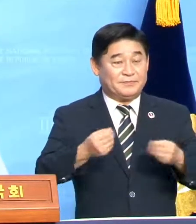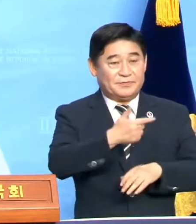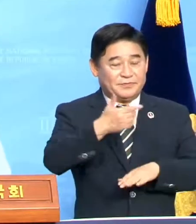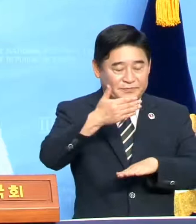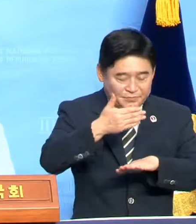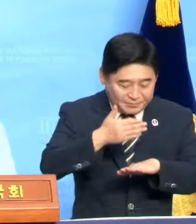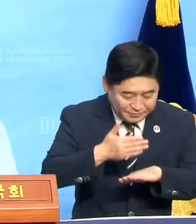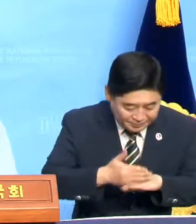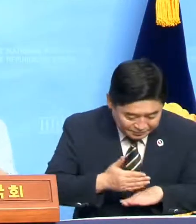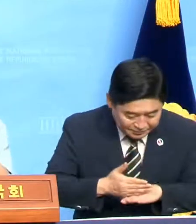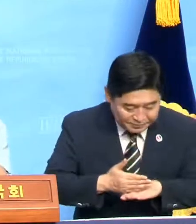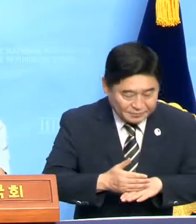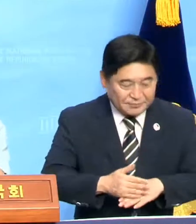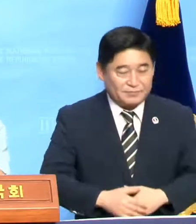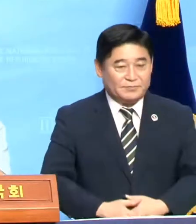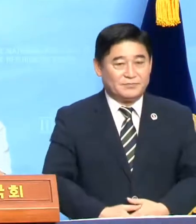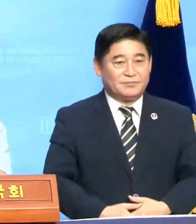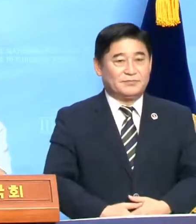고맙습니다